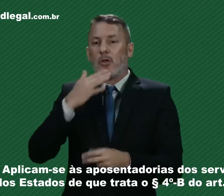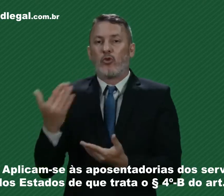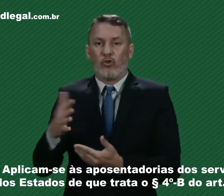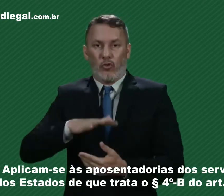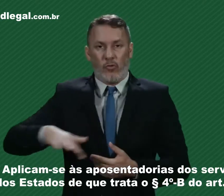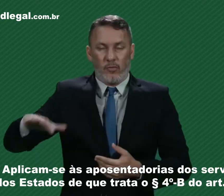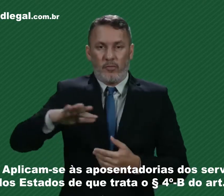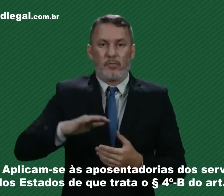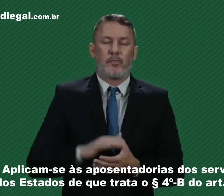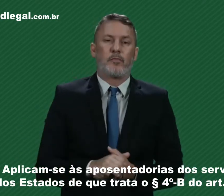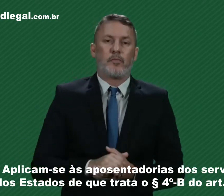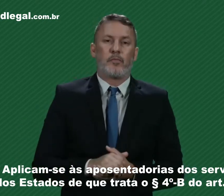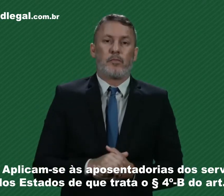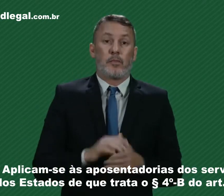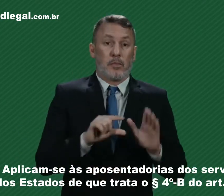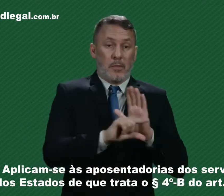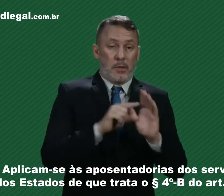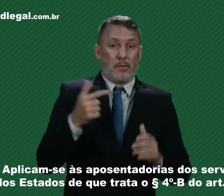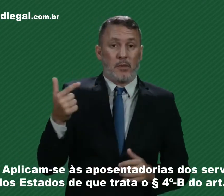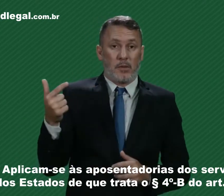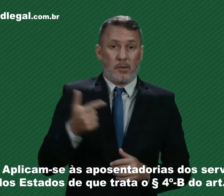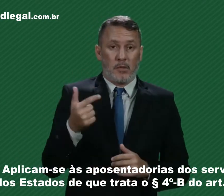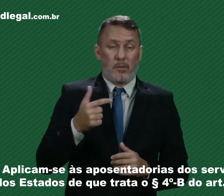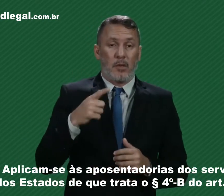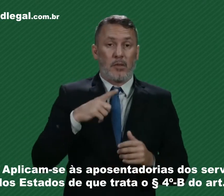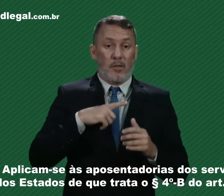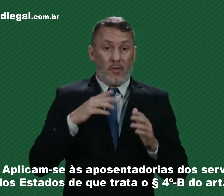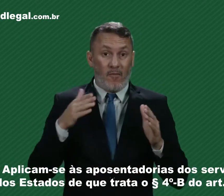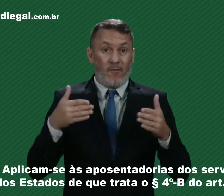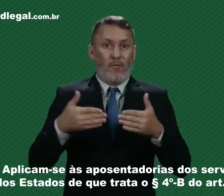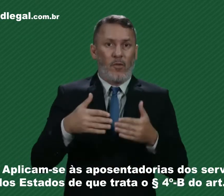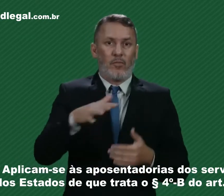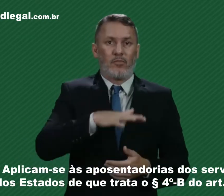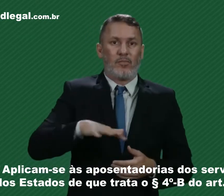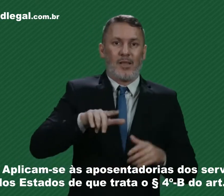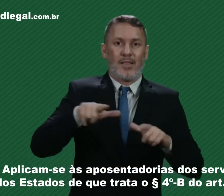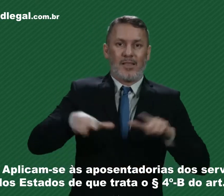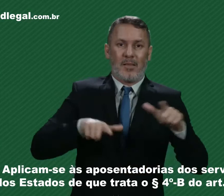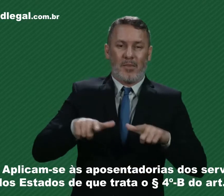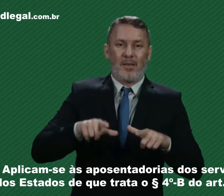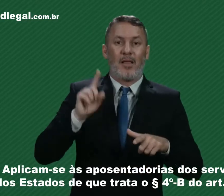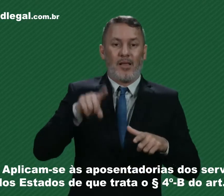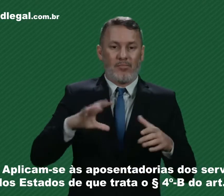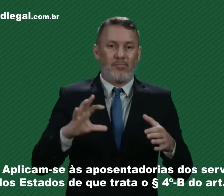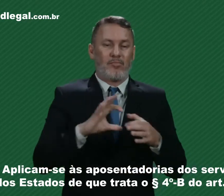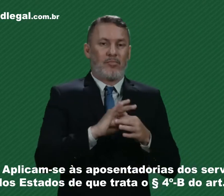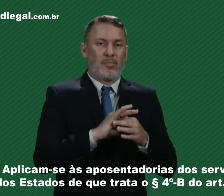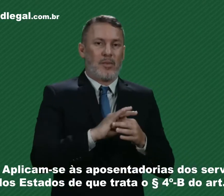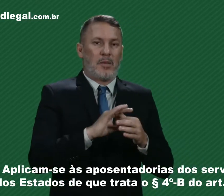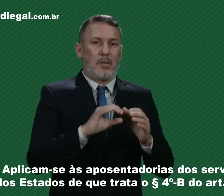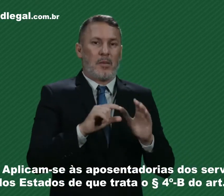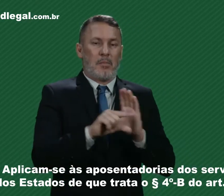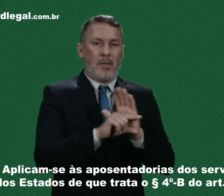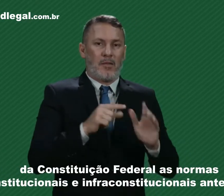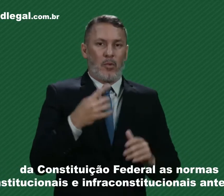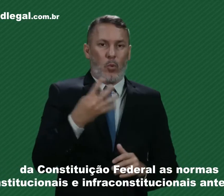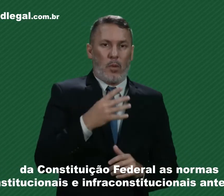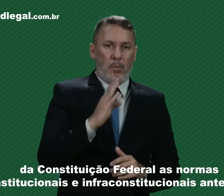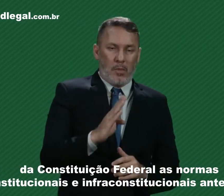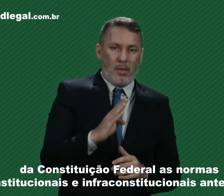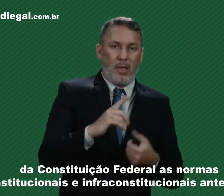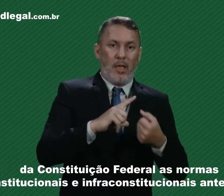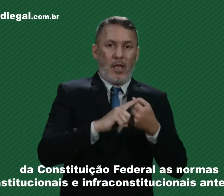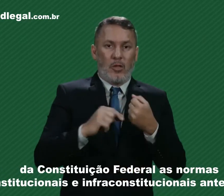2º. Aplicam-se às aposentadorias dos servidores dos estados de que trata o parágrafo 4b do artigo 40